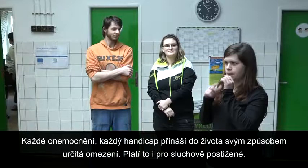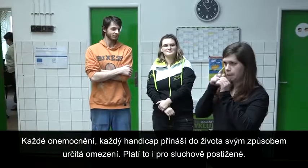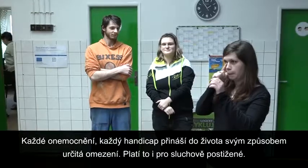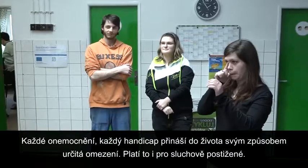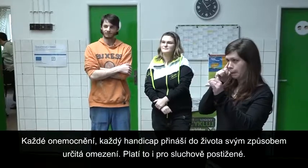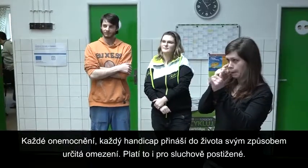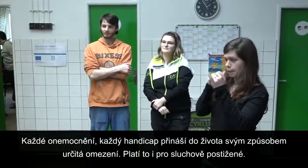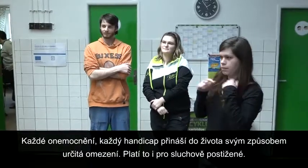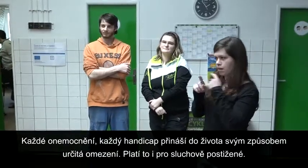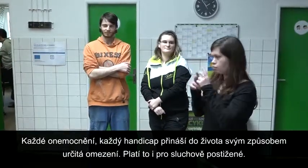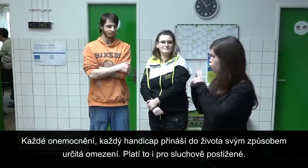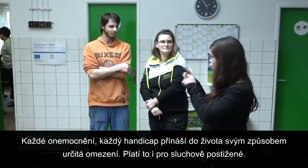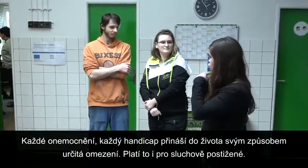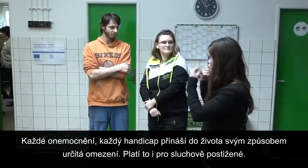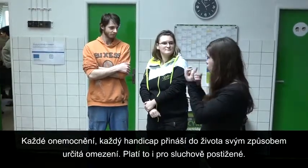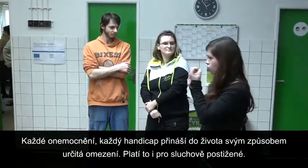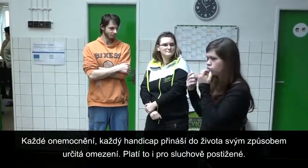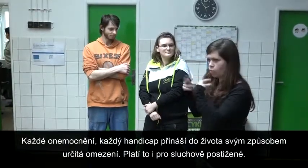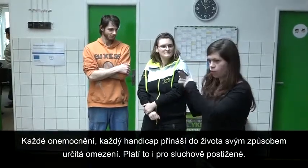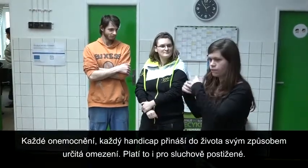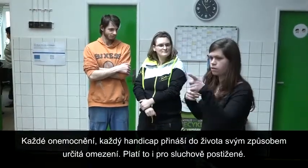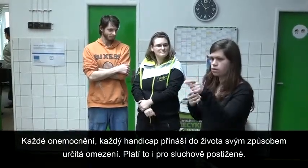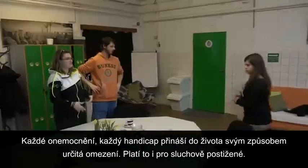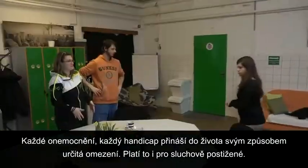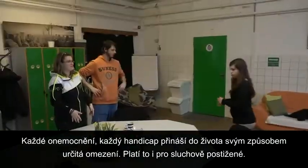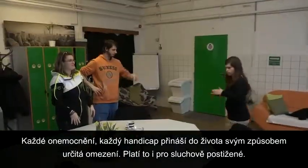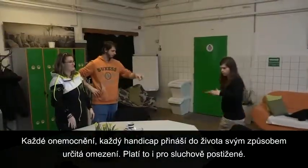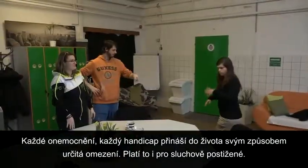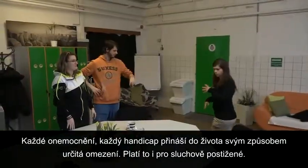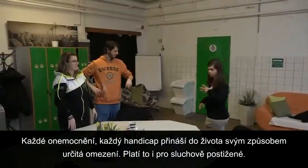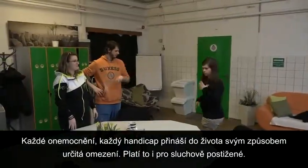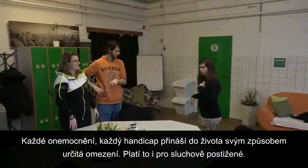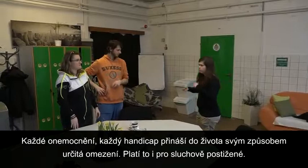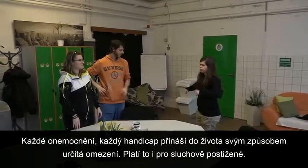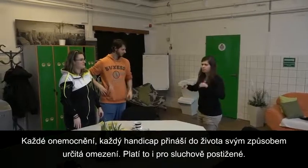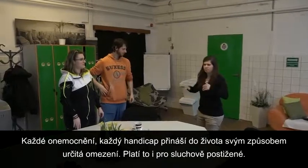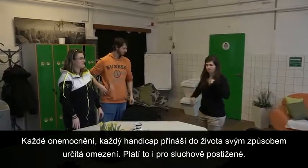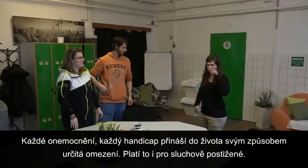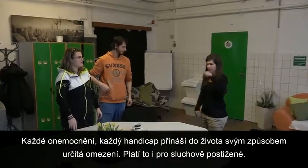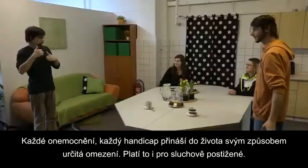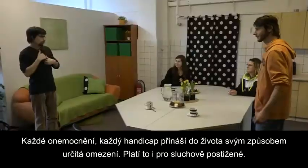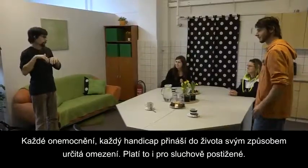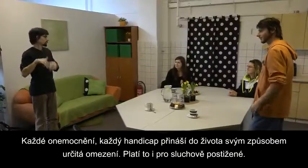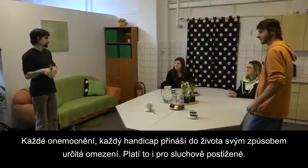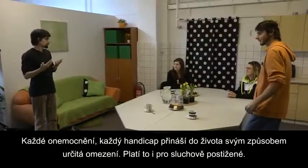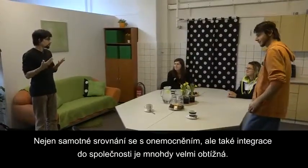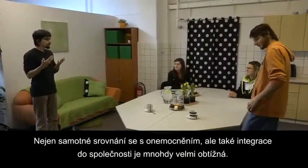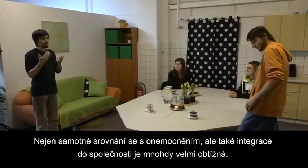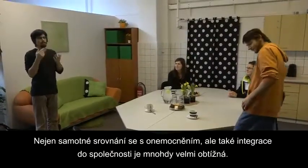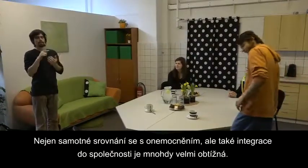Každé onemocnění, každý handicap přináší do života svým způsobem určitá omezení. Platí to i pro sluchově postižené. Nejen